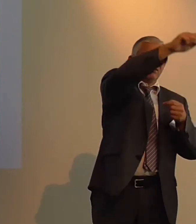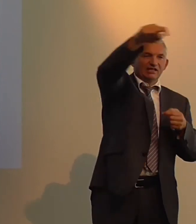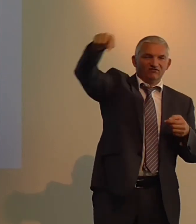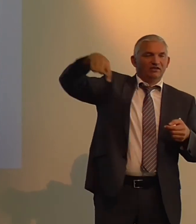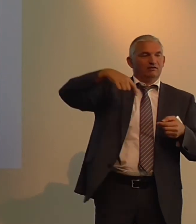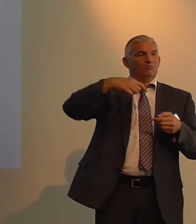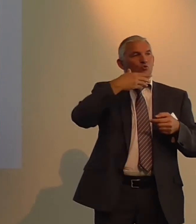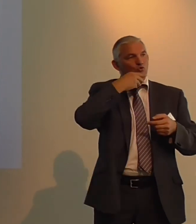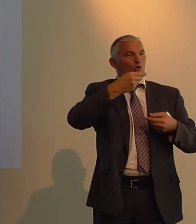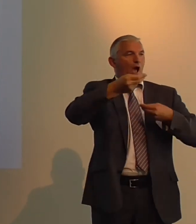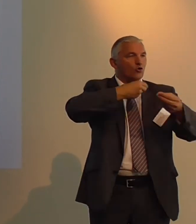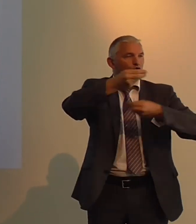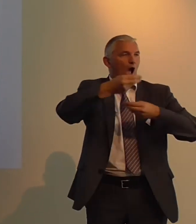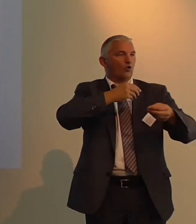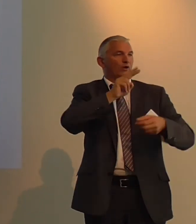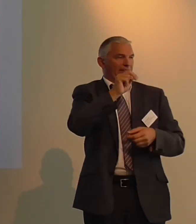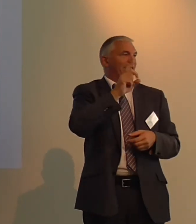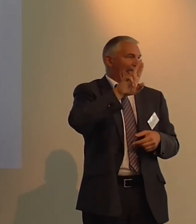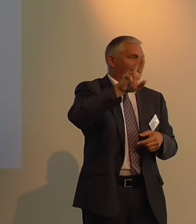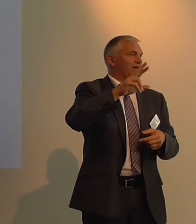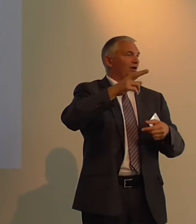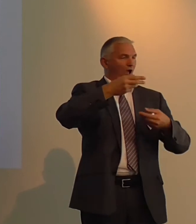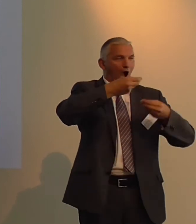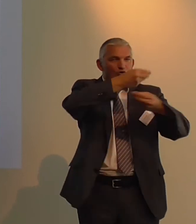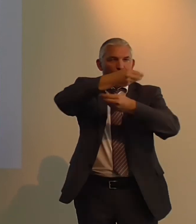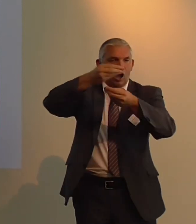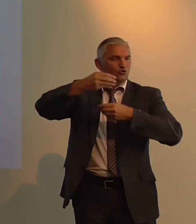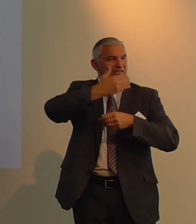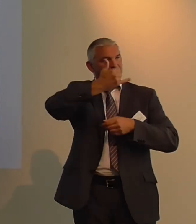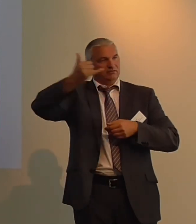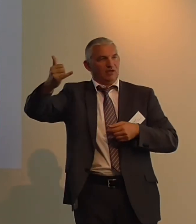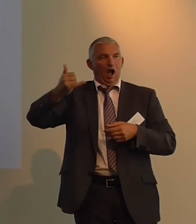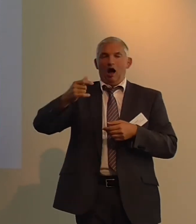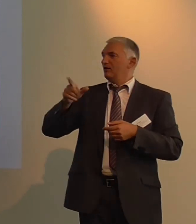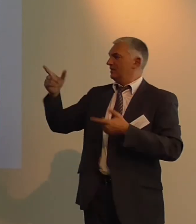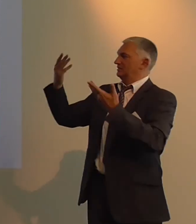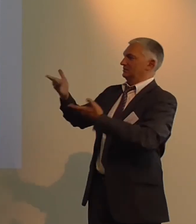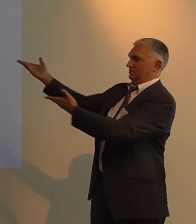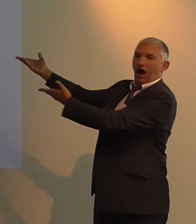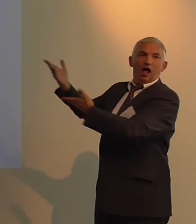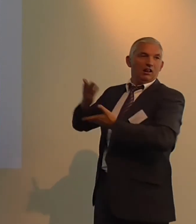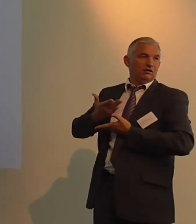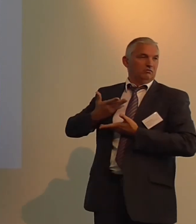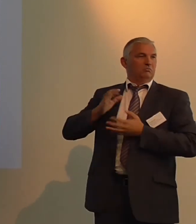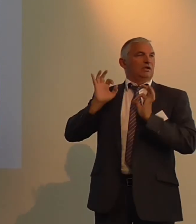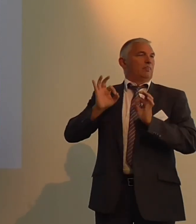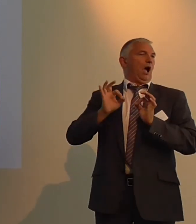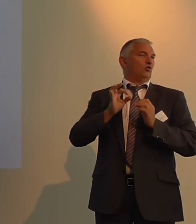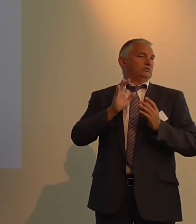anderen Rundfunkanstalten und werten die Zahlen aus und haben auch wirklich sehr schöne Gespräche. Und das sind die Zahlen, die ich Ihnen hier